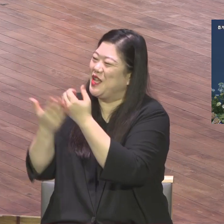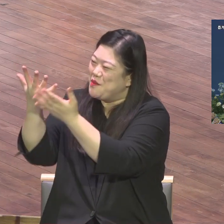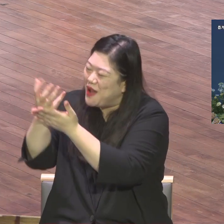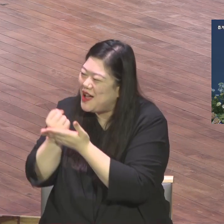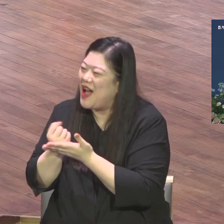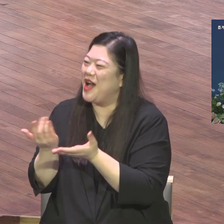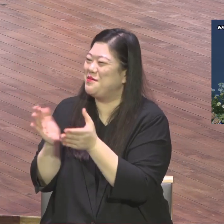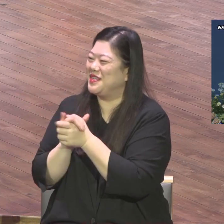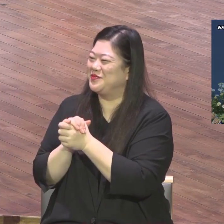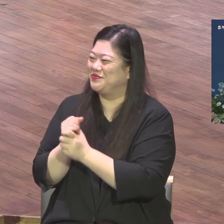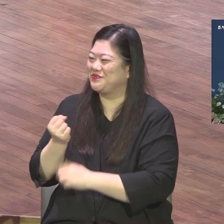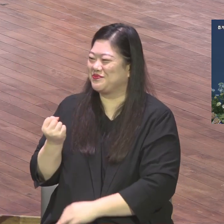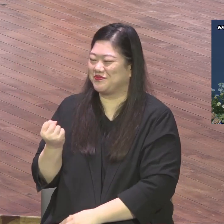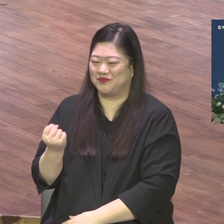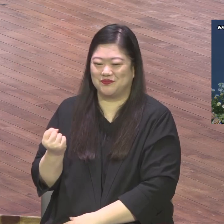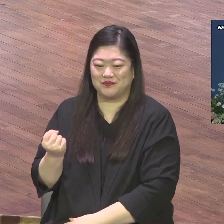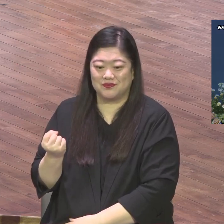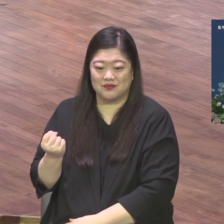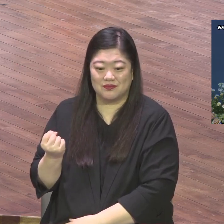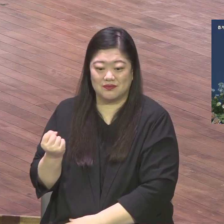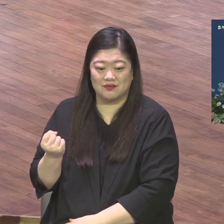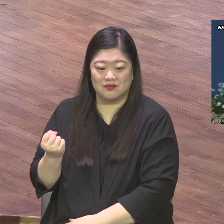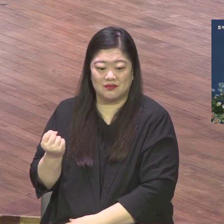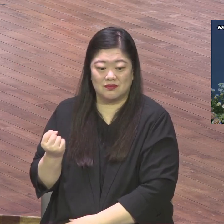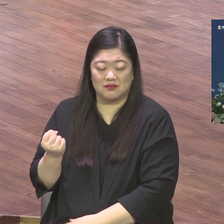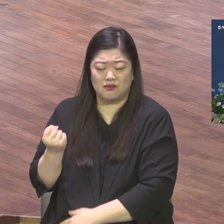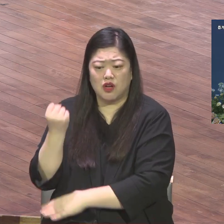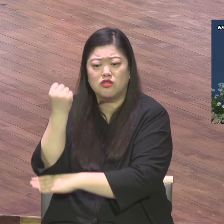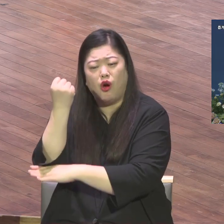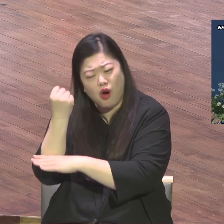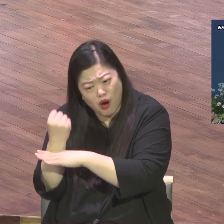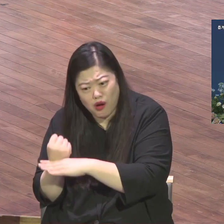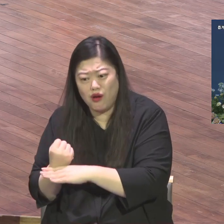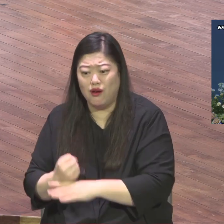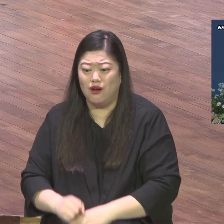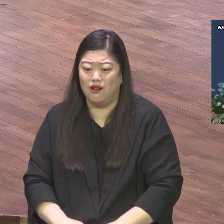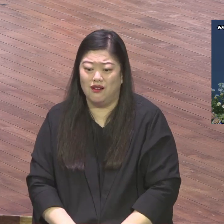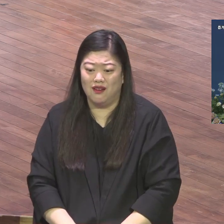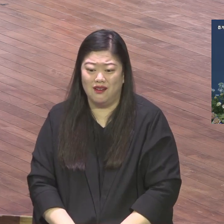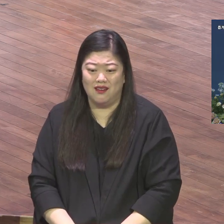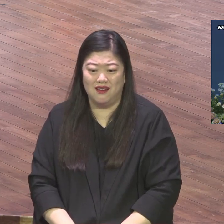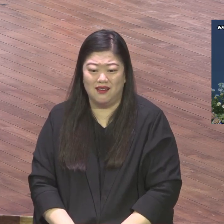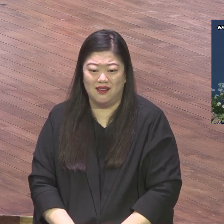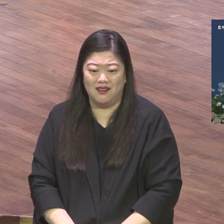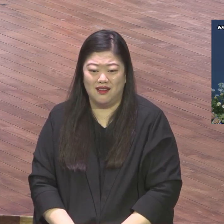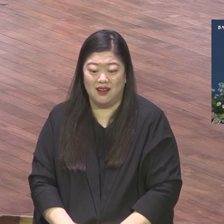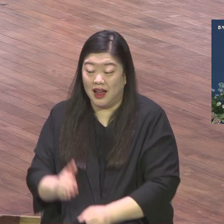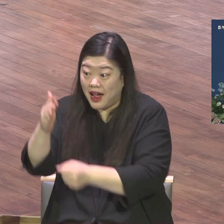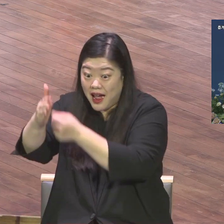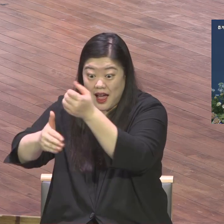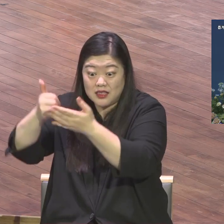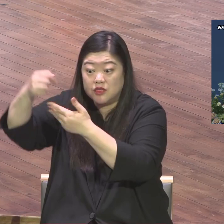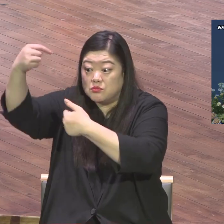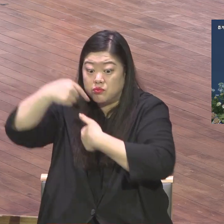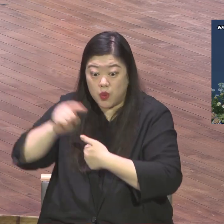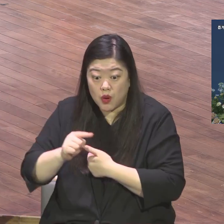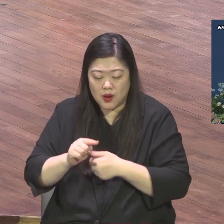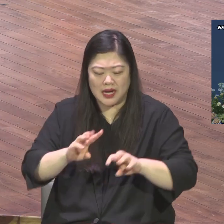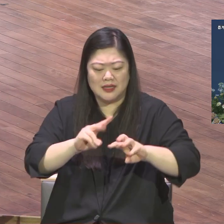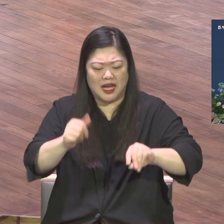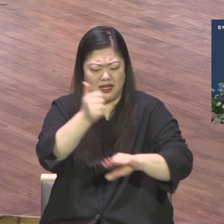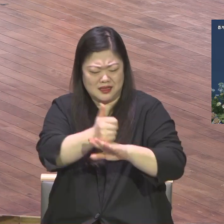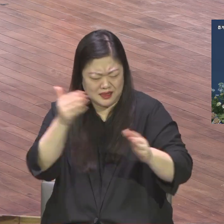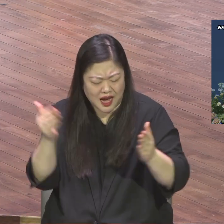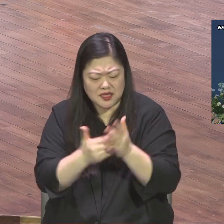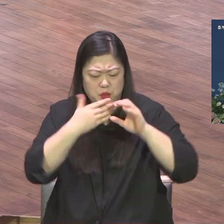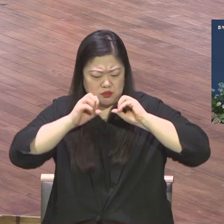권세 주셨는데, 영적 권세를 주셨는데, 이 세상 이기고 정복하도록 영적 권세를 주셨는데 이걸 사용하는